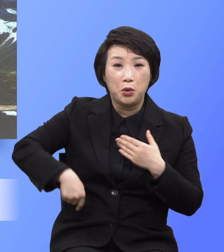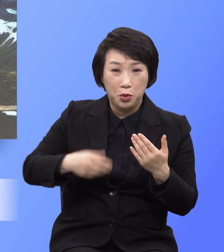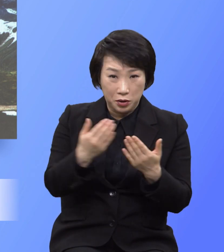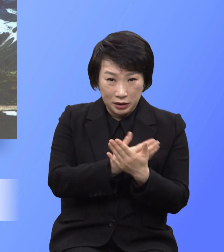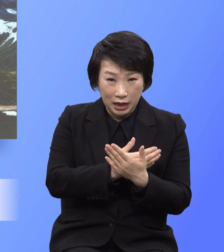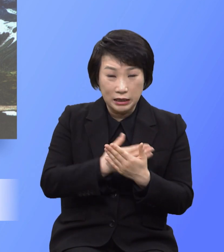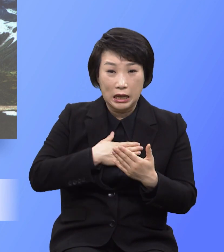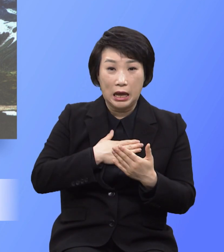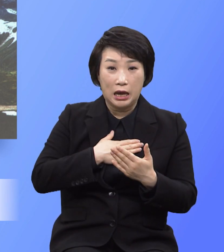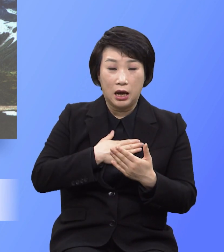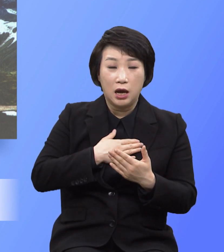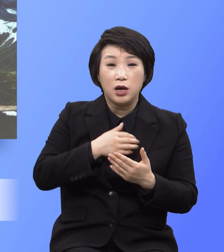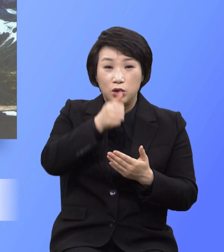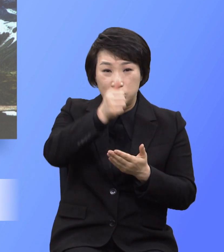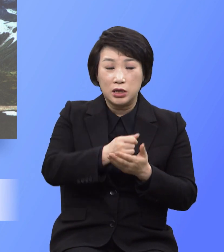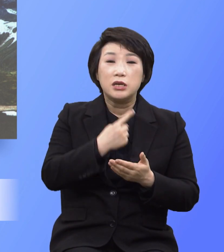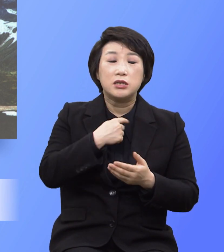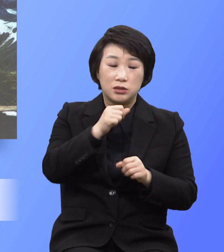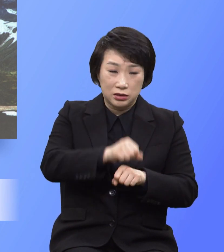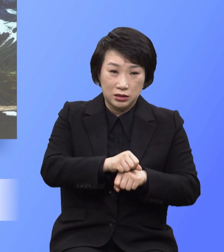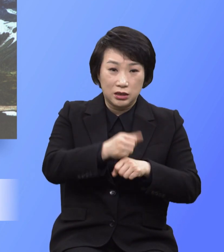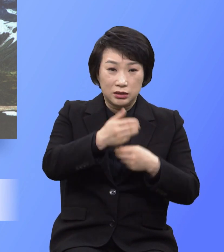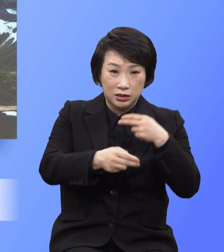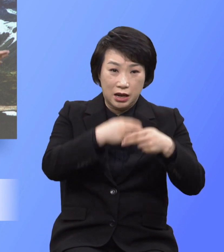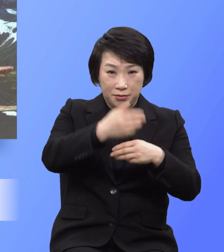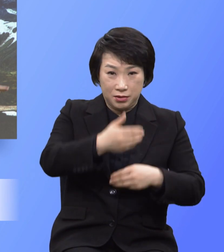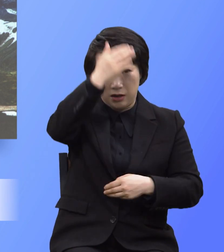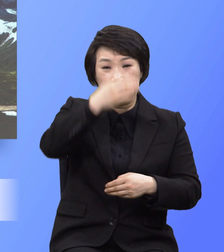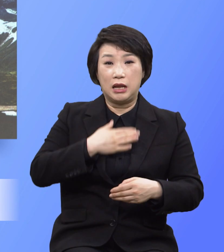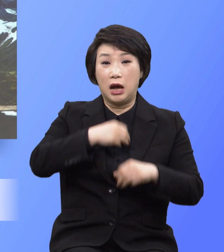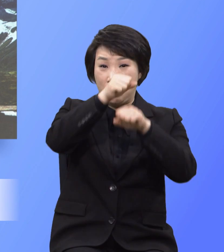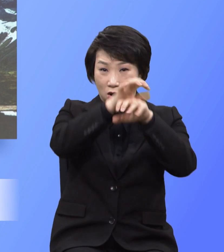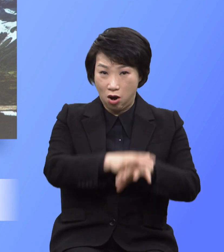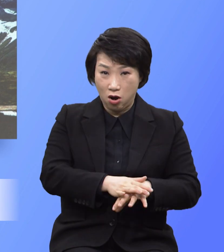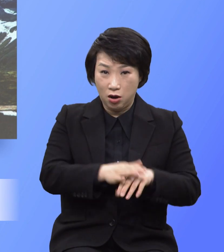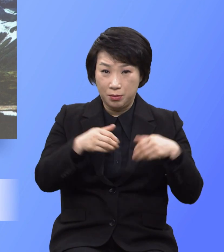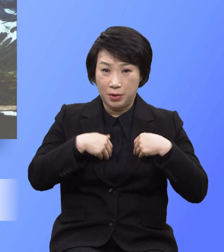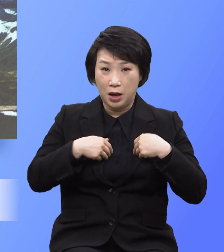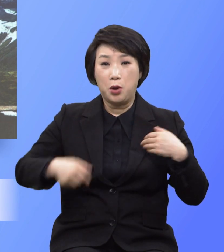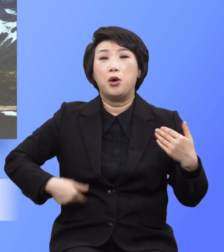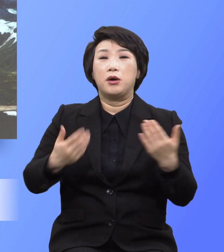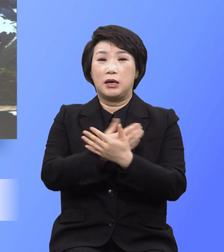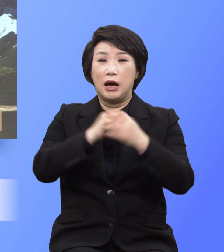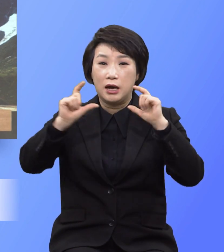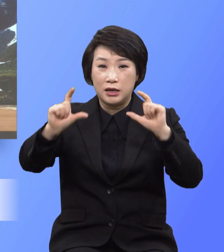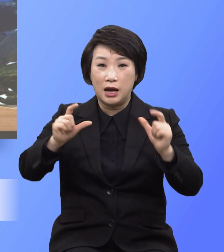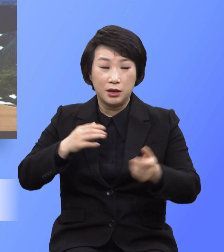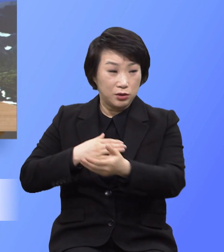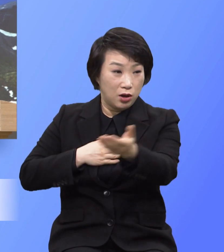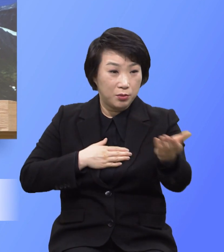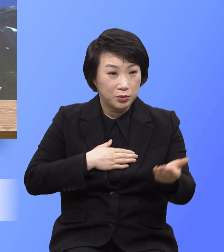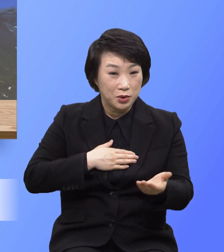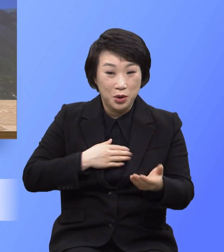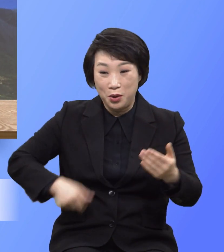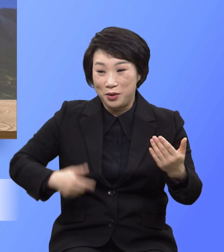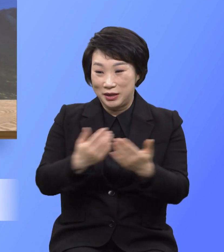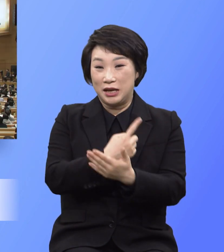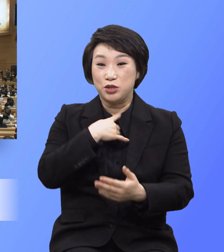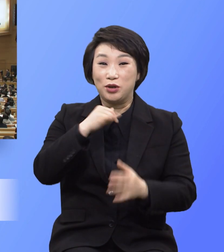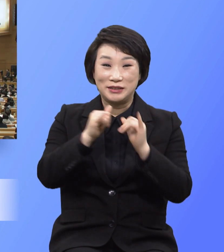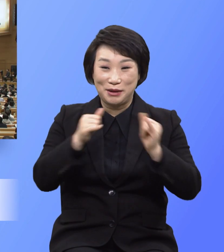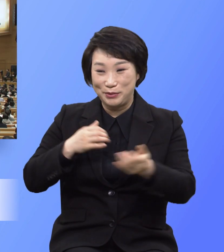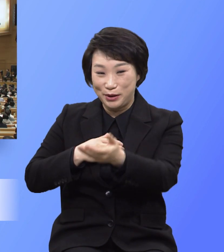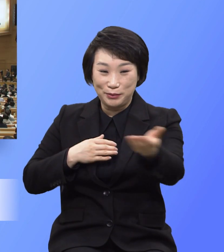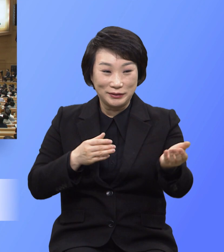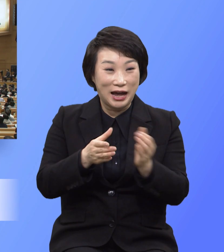네 담은 네가 헐어라 그 말. 그래서 회개하라 그 말. 여러분 회개한 경험 있는 분 아멘